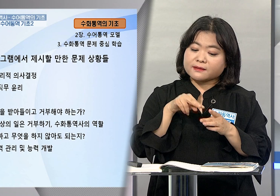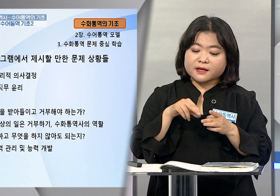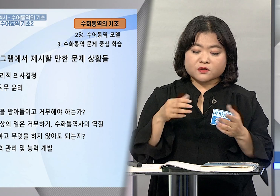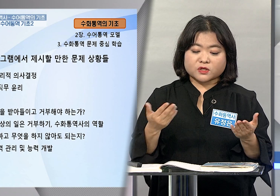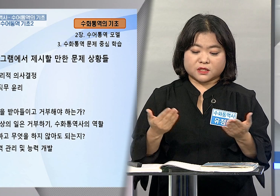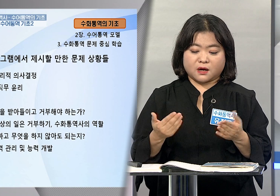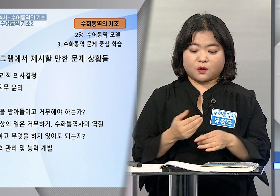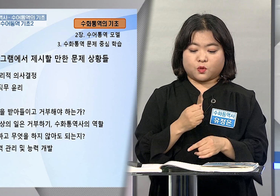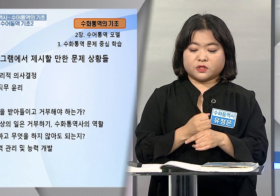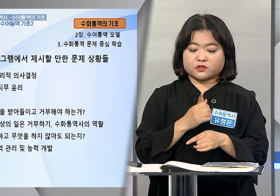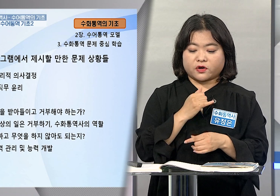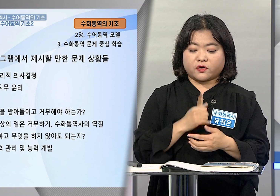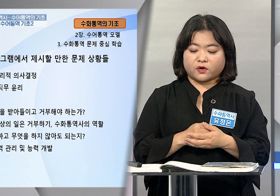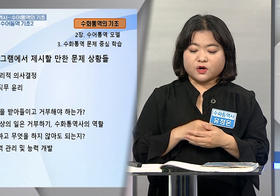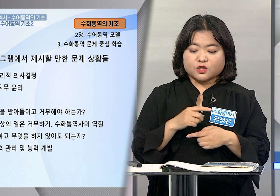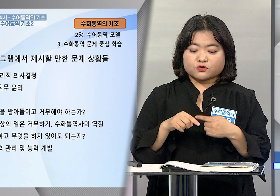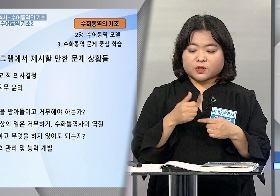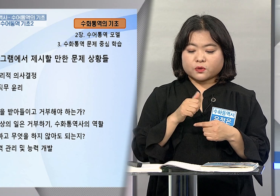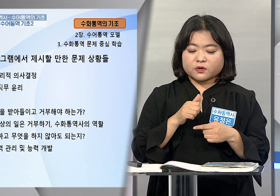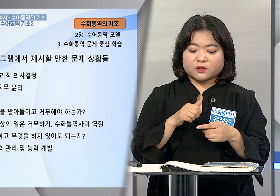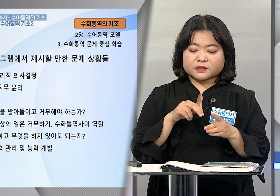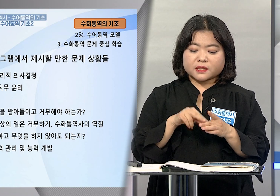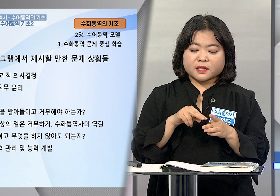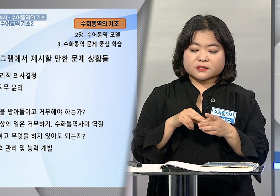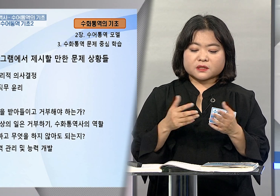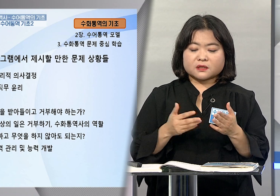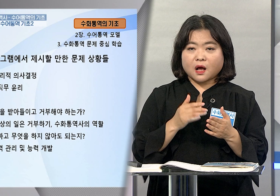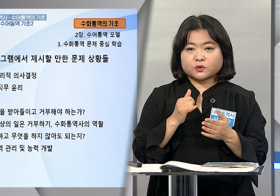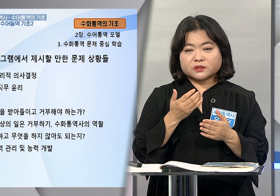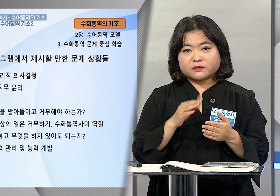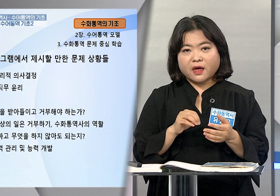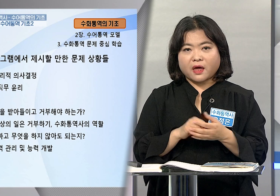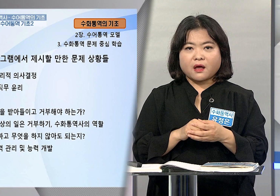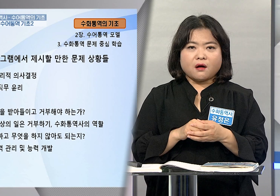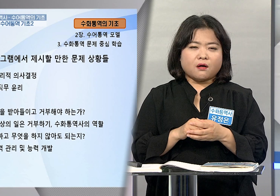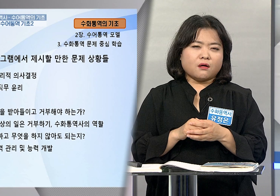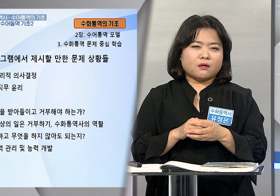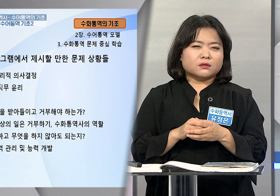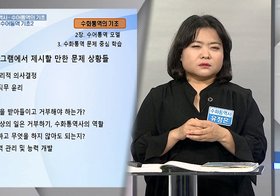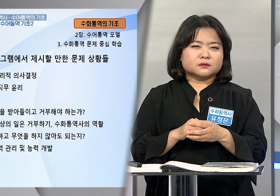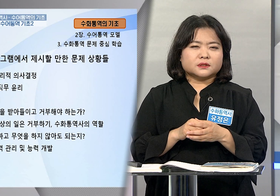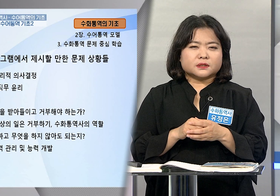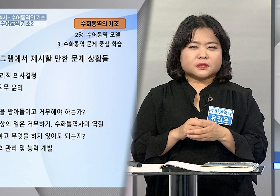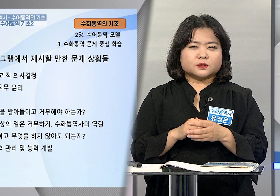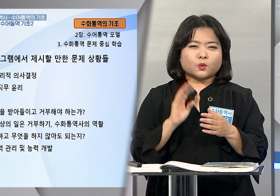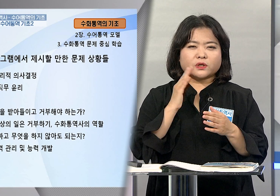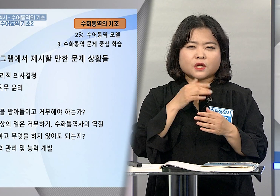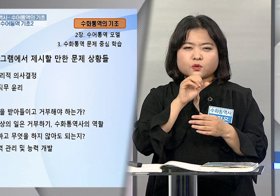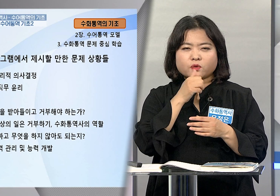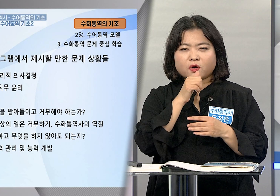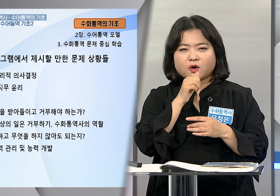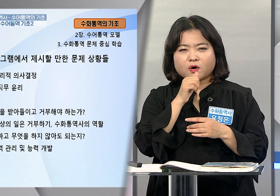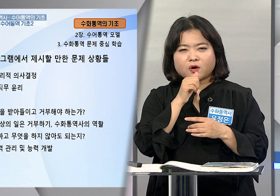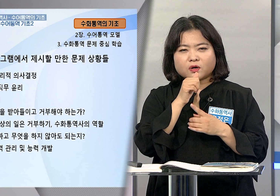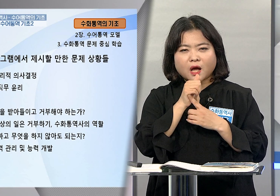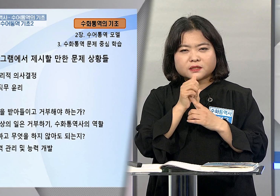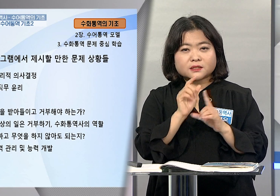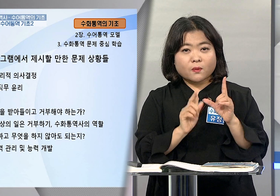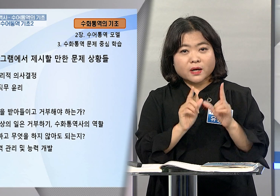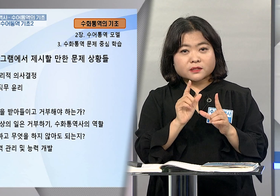수화통역센터에서 일을 하고 있어요. 수화통역센터에서 일을 하고 있는데 그 농인의 통역하는 상황에서